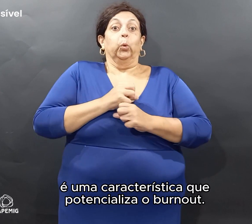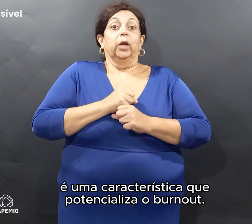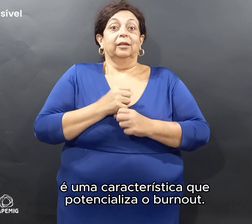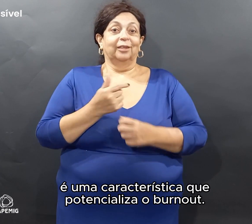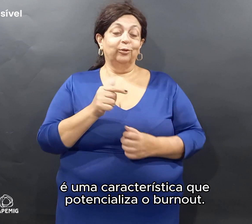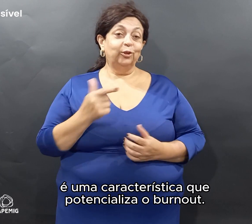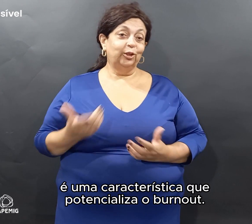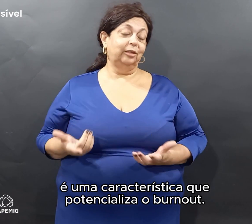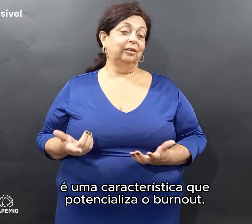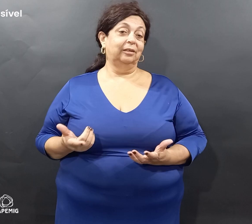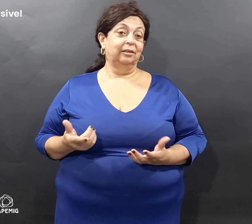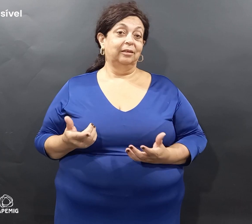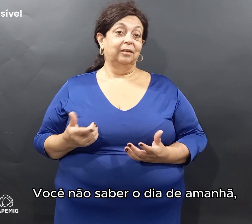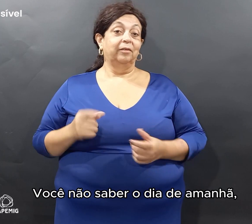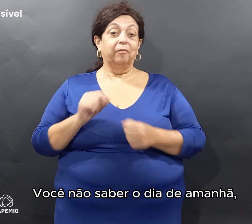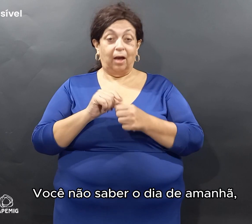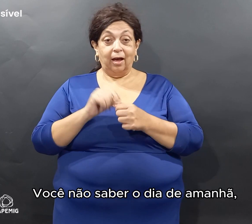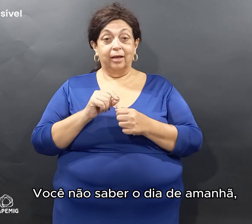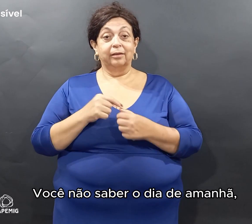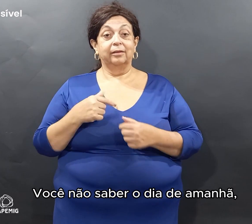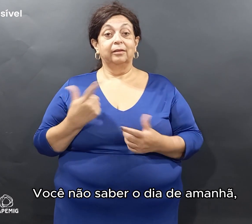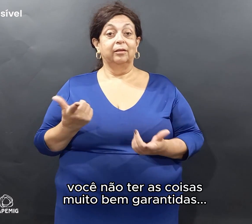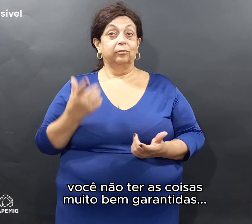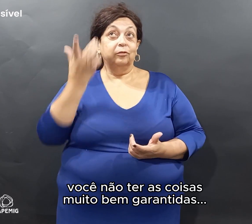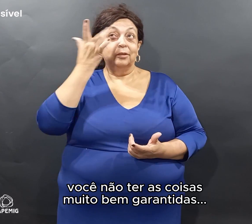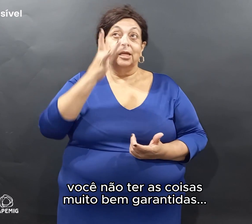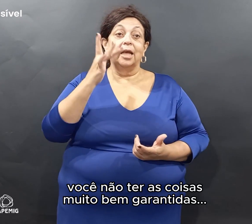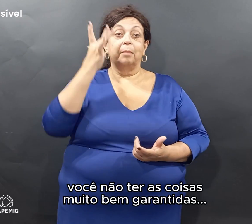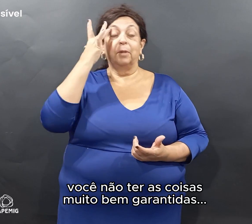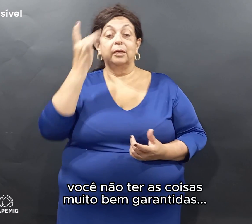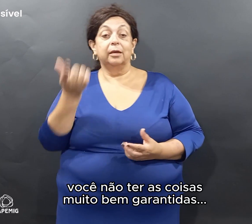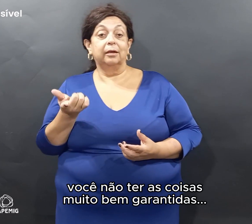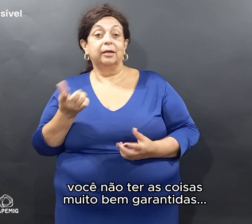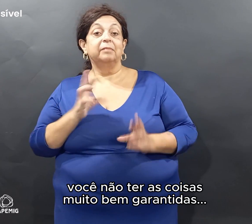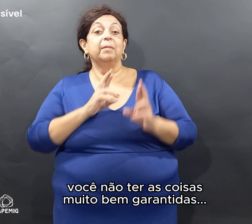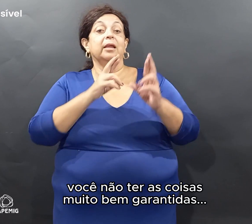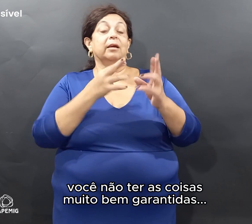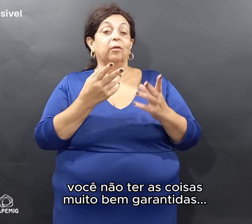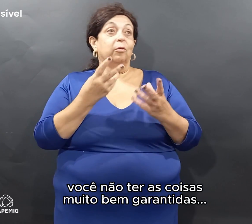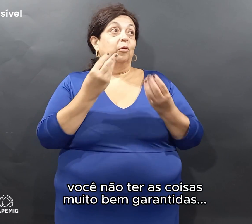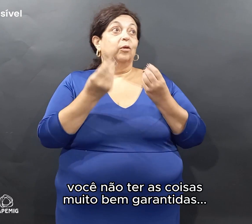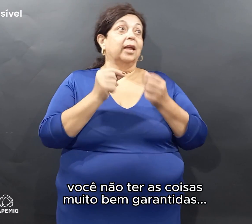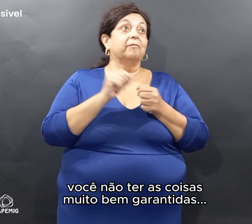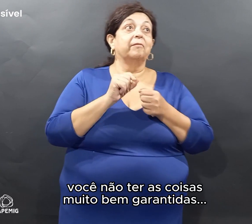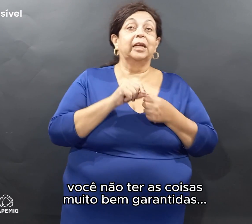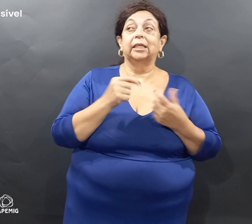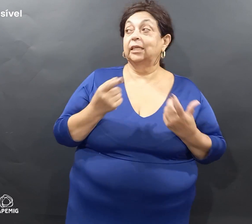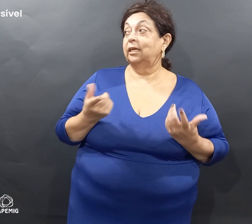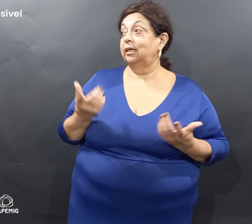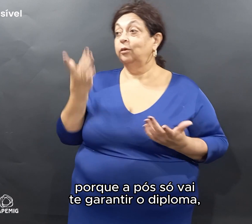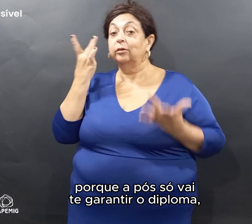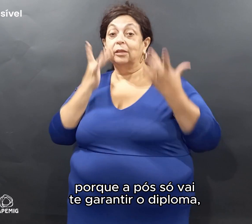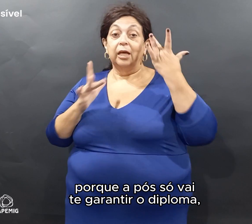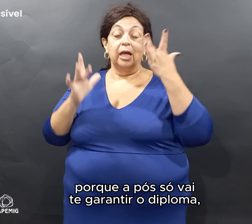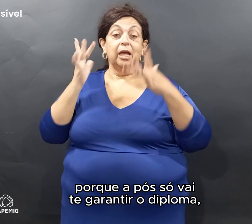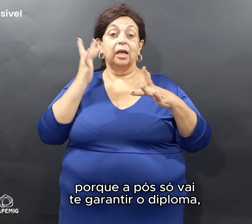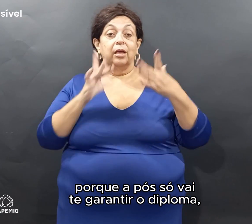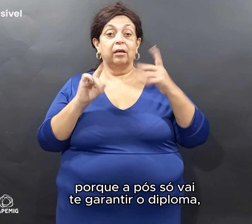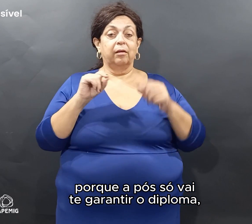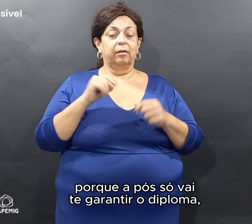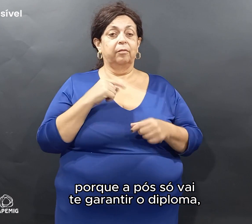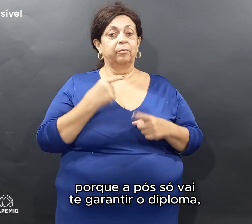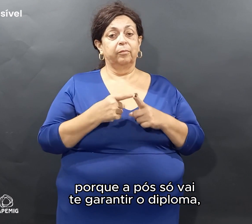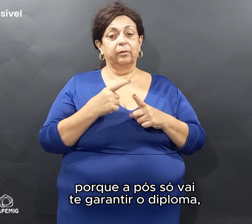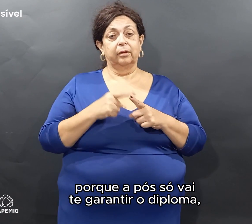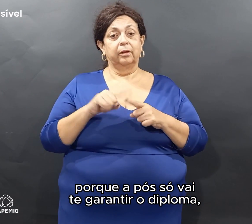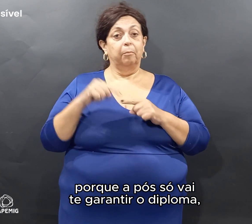que potencializa o burnout. Você não saber o dia de amanhã, você não ter as coisas muito bem garantidas, porque após,